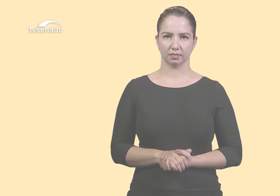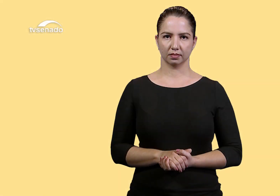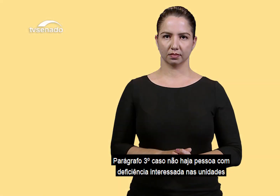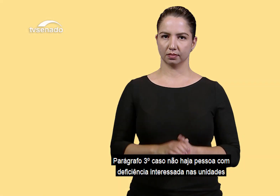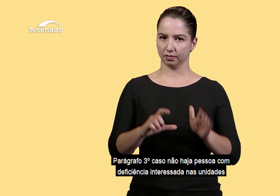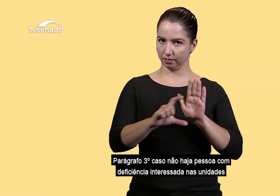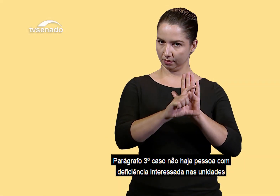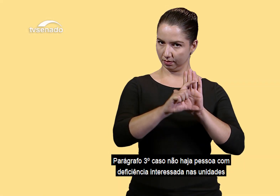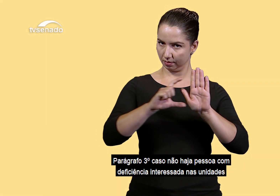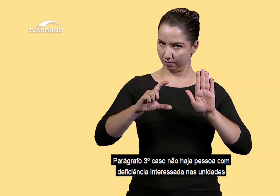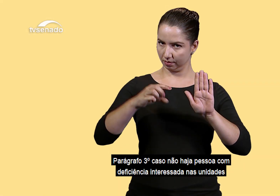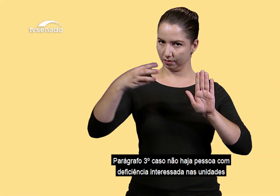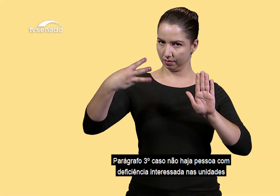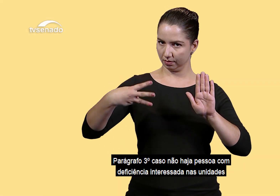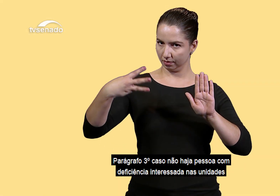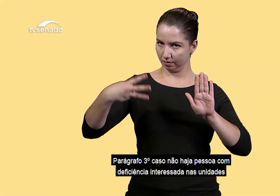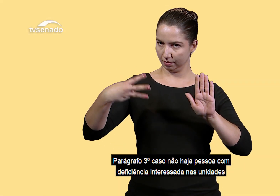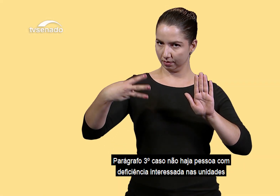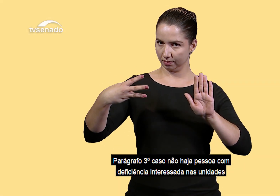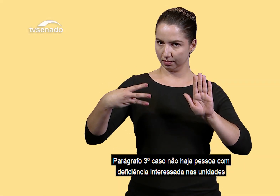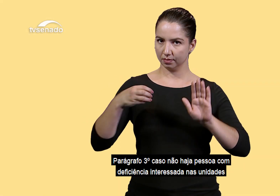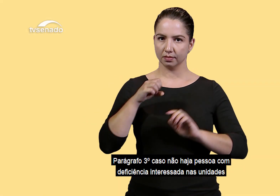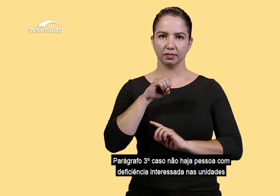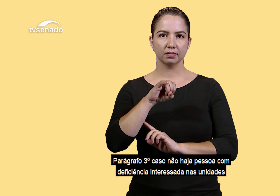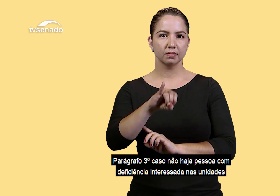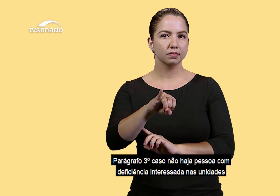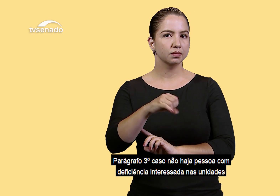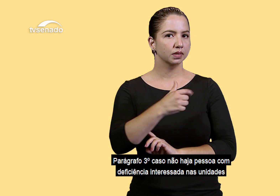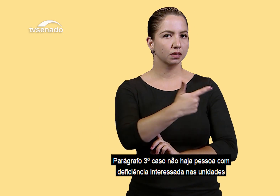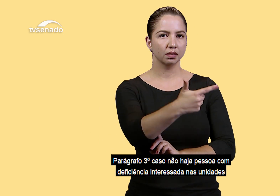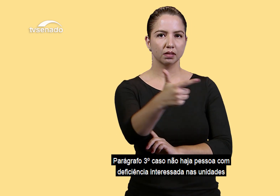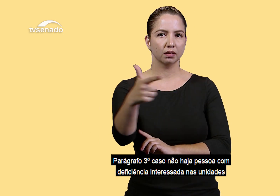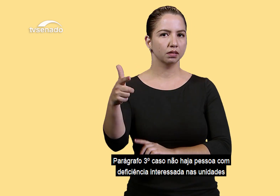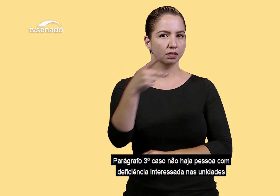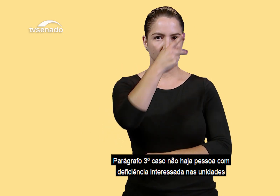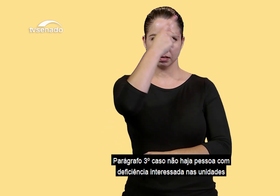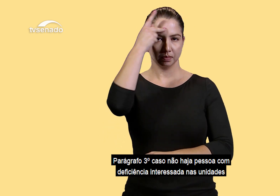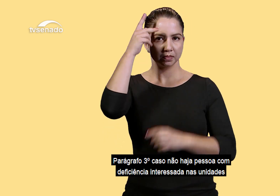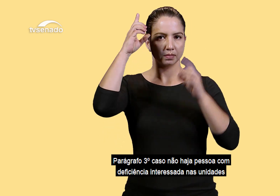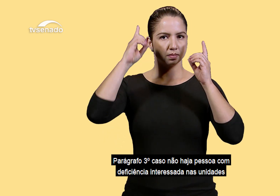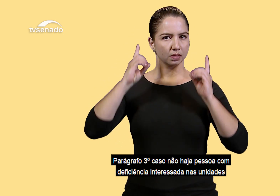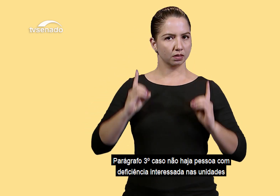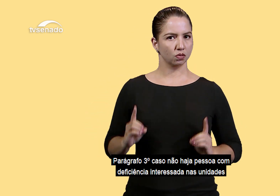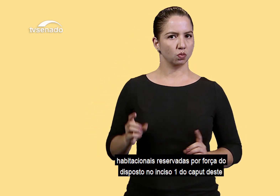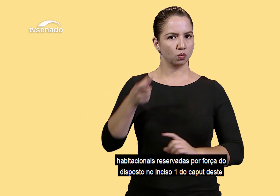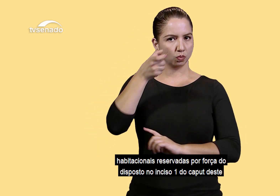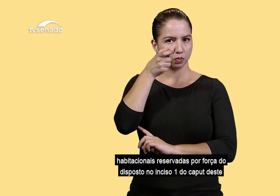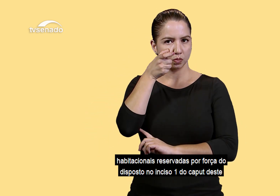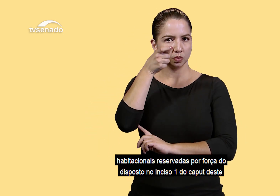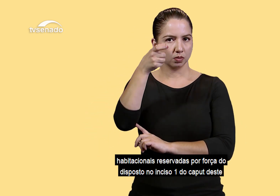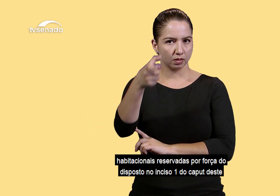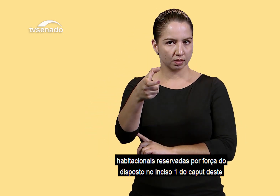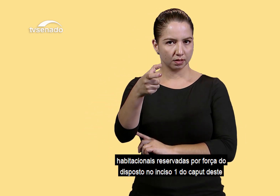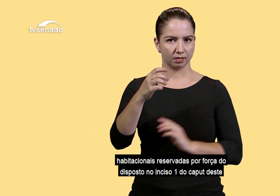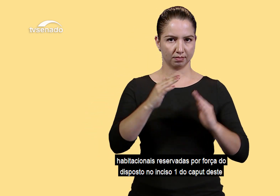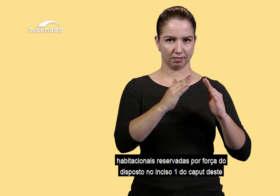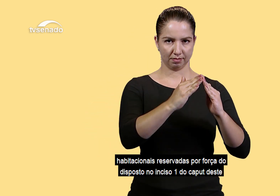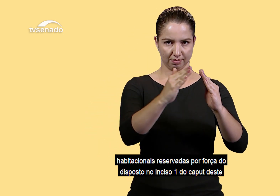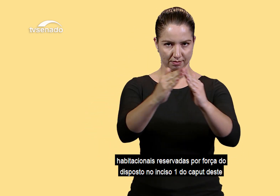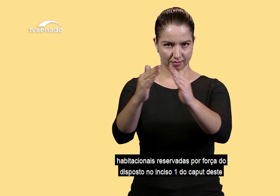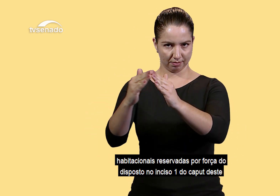Parágrafo 3º. Caso não haja pessoa com deficiência interessada nas unidades habitacionais